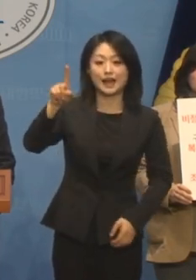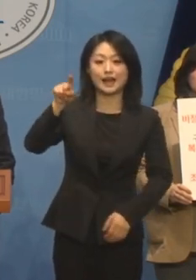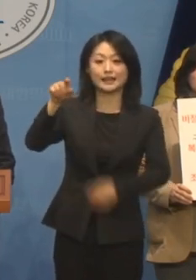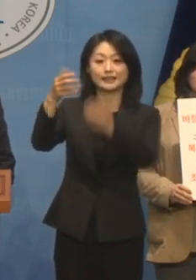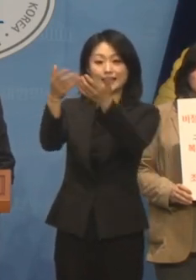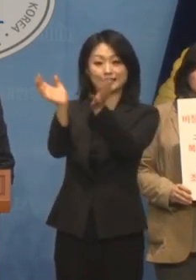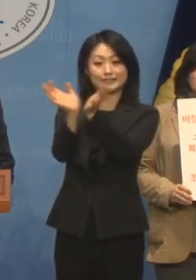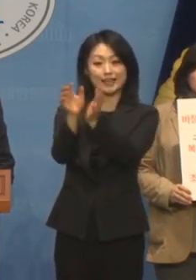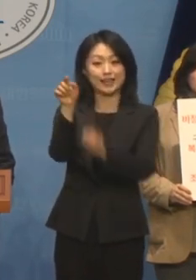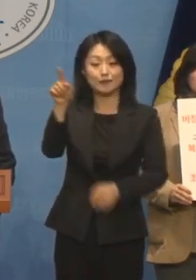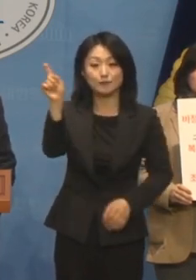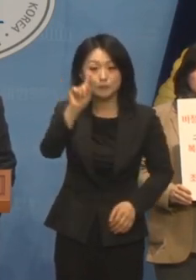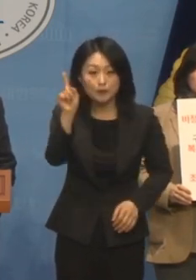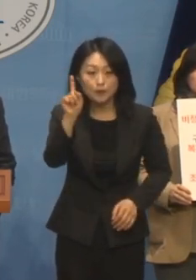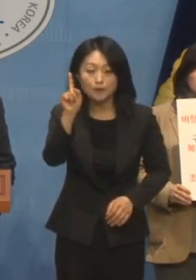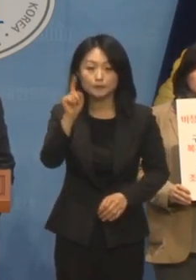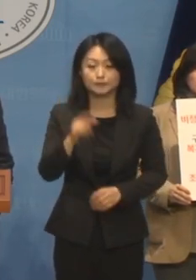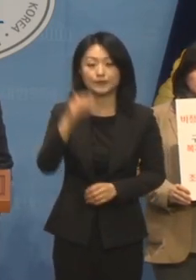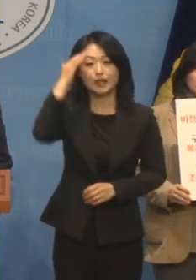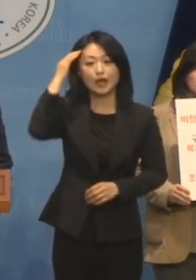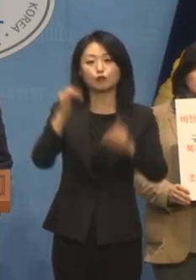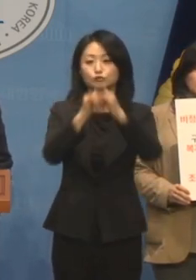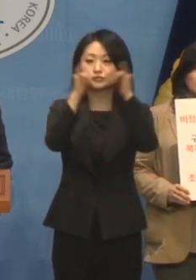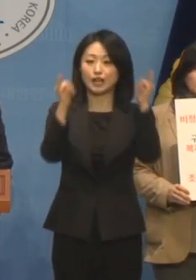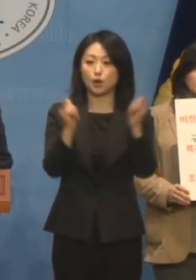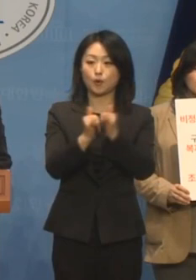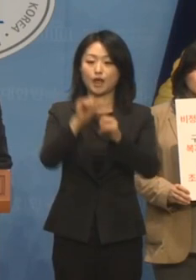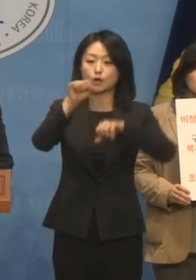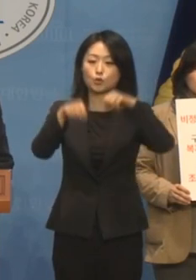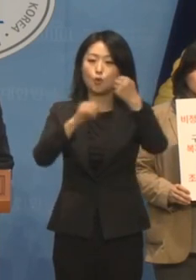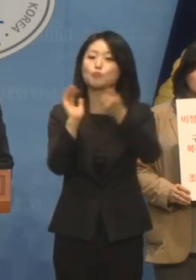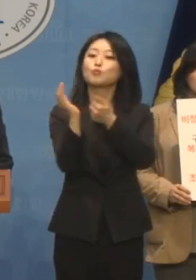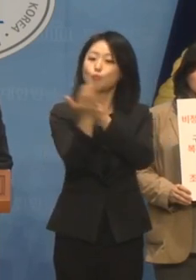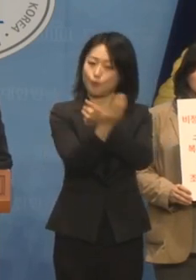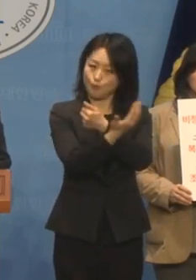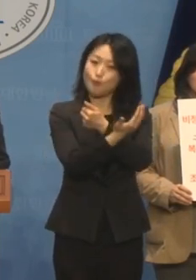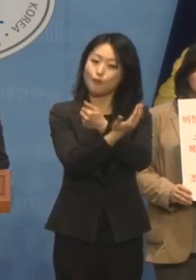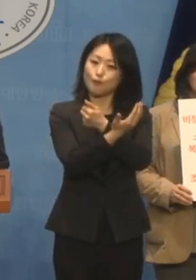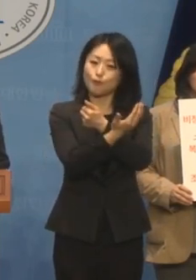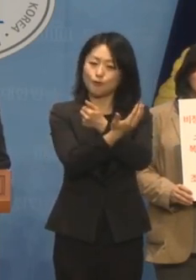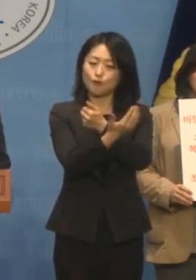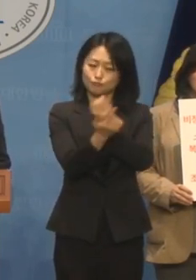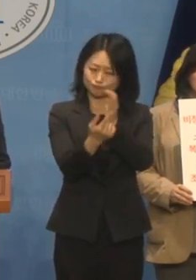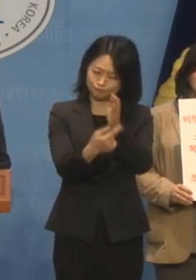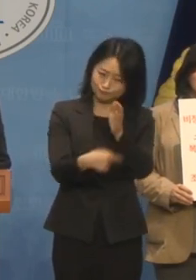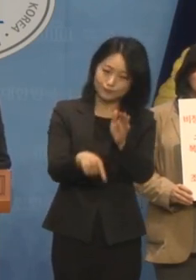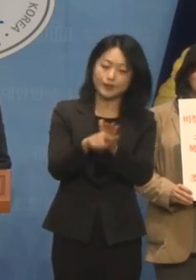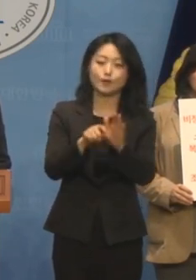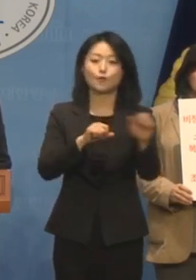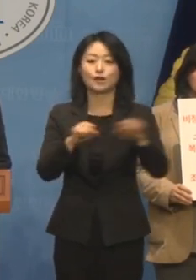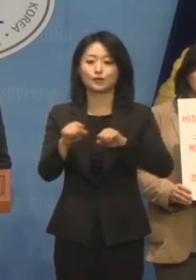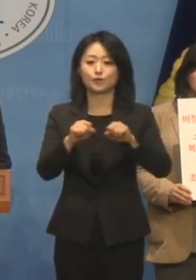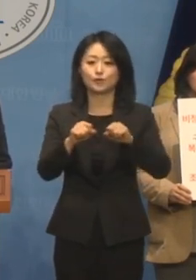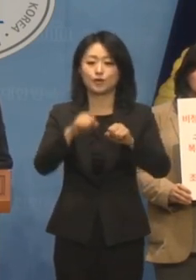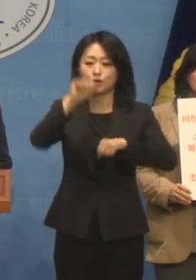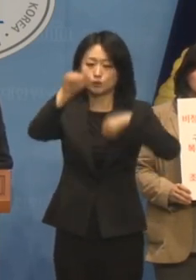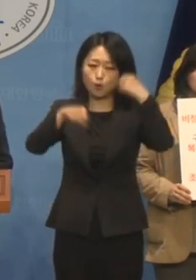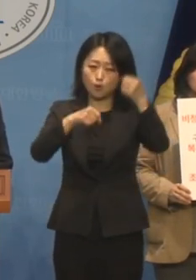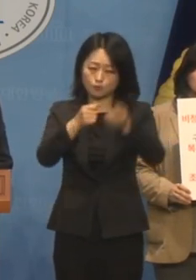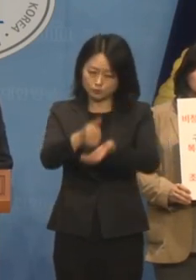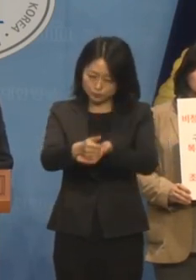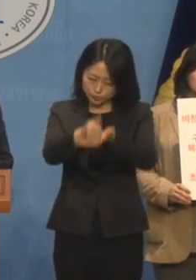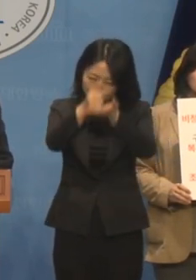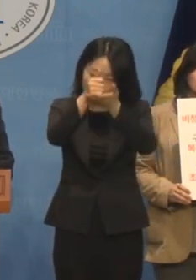단체는 대표적인 우리 사회에서의 동물을 위한 동물을 존중하는